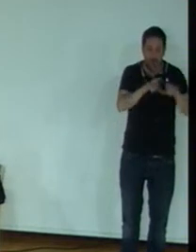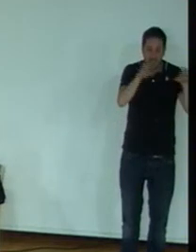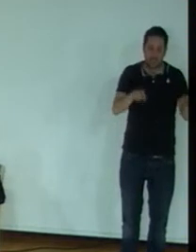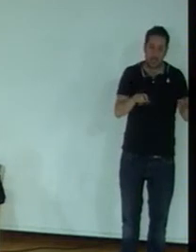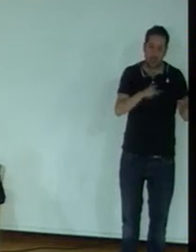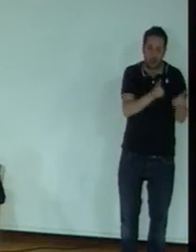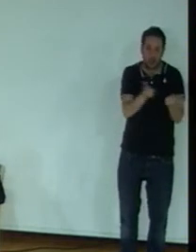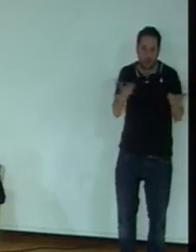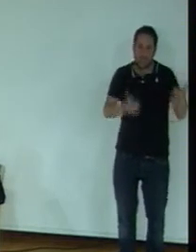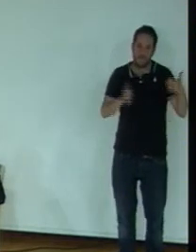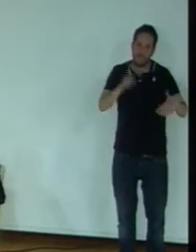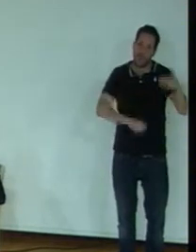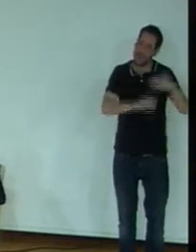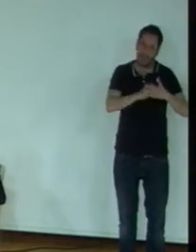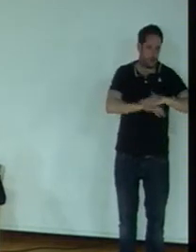fichiers.